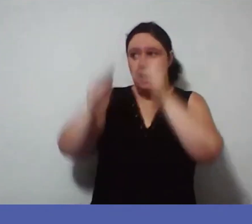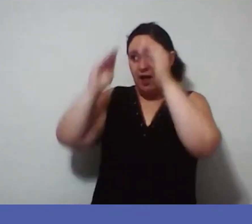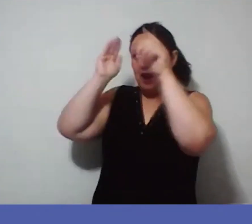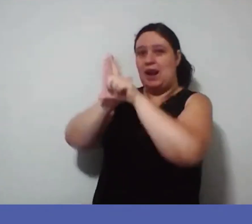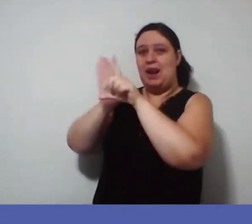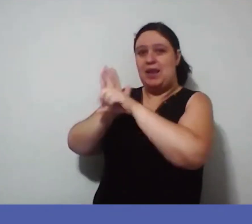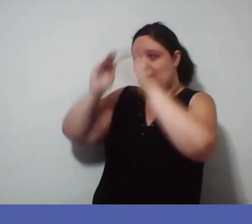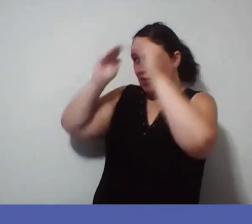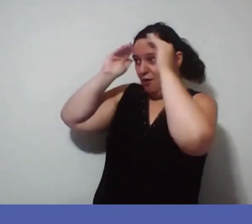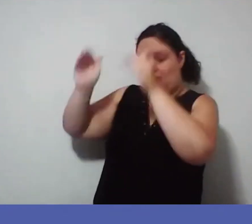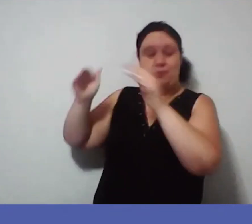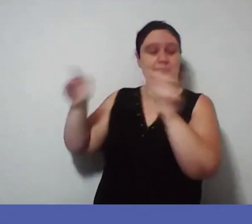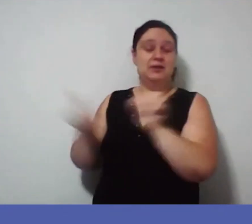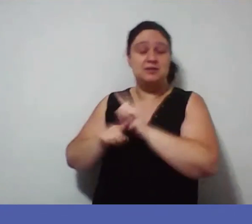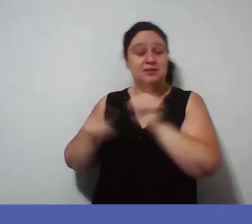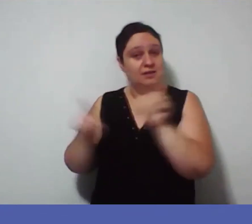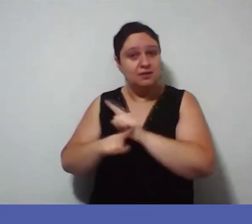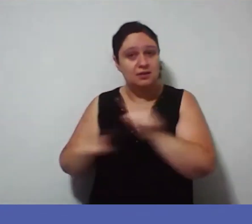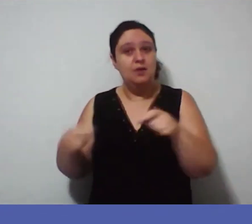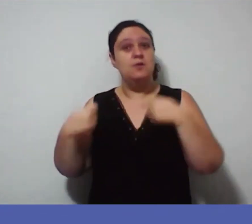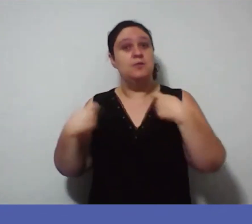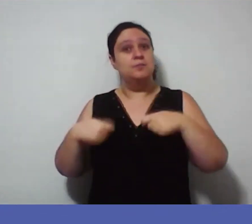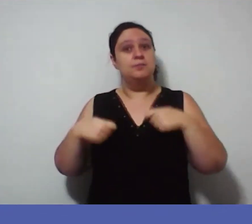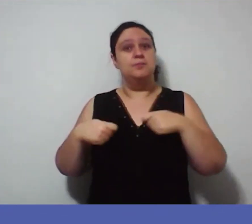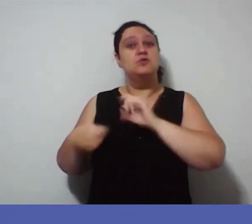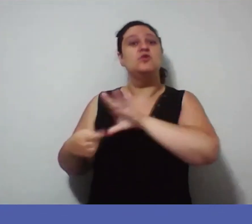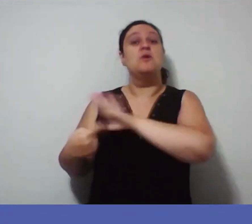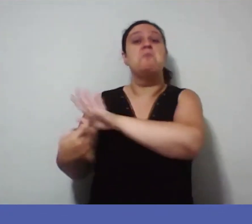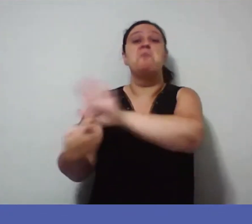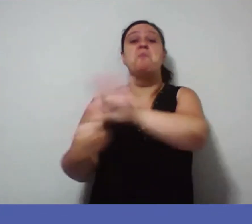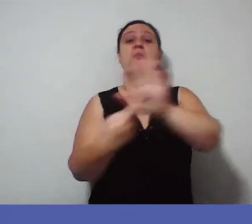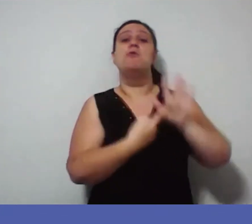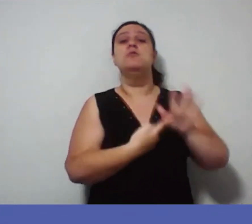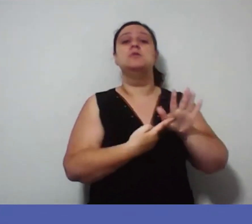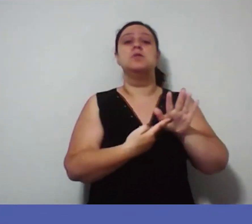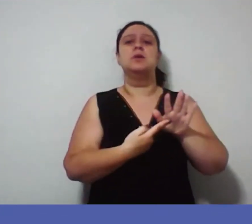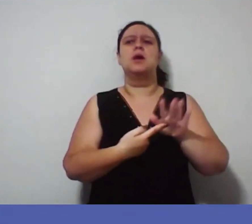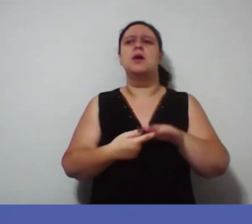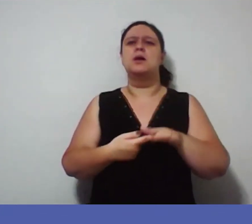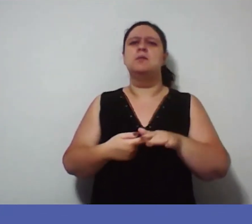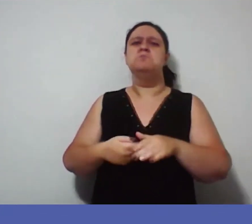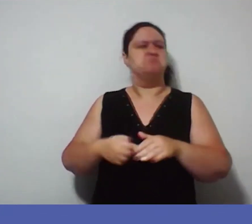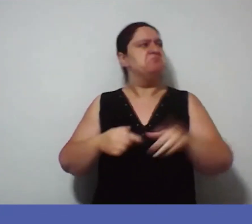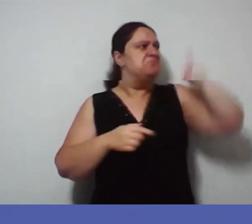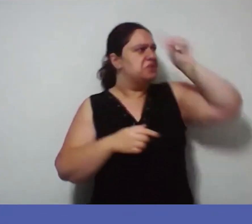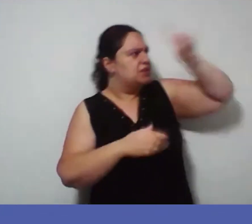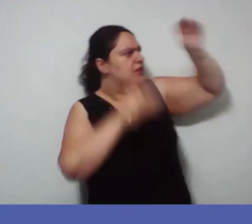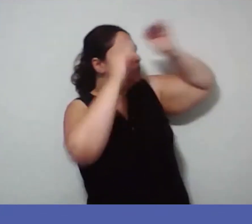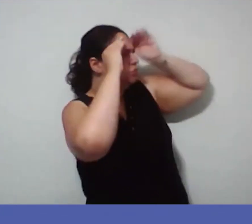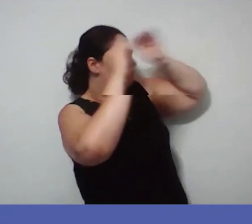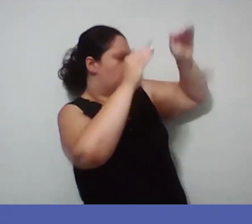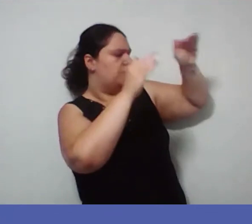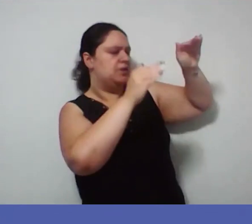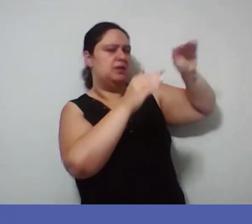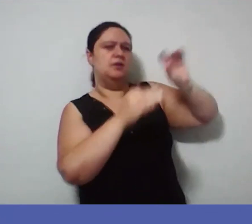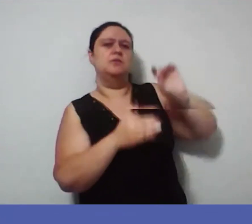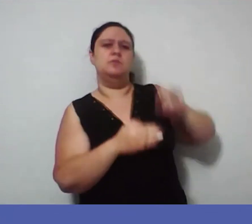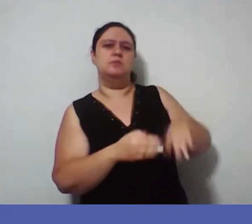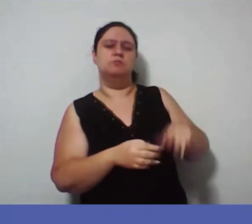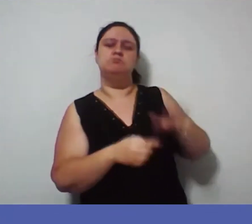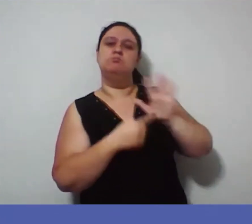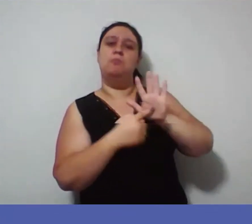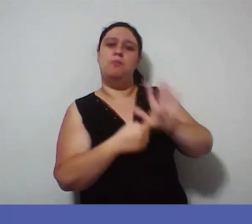menos diante dos homens mostrar-se de que você é uma pessoa temente a Deus e que guarda os mandamentos de Deus.